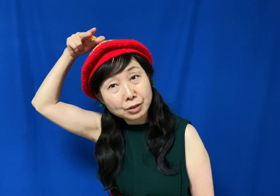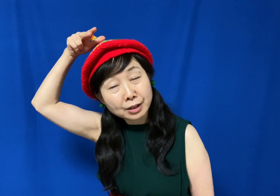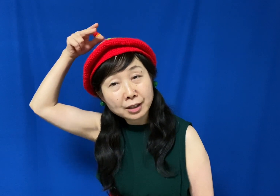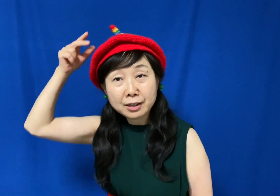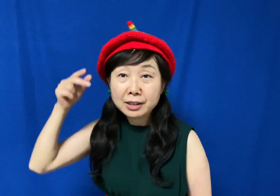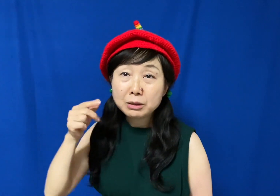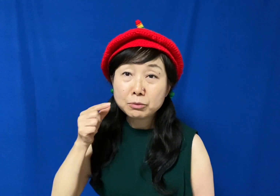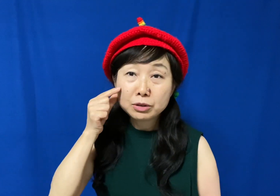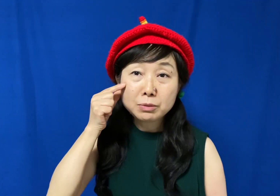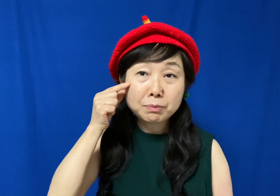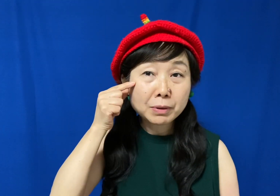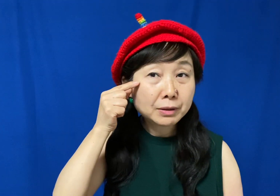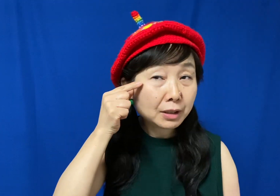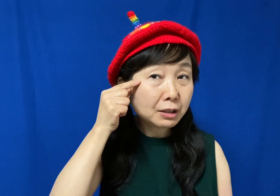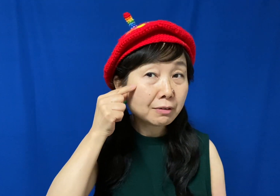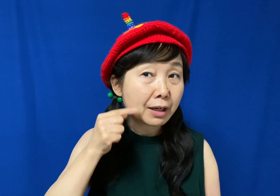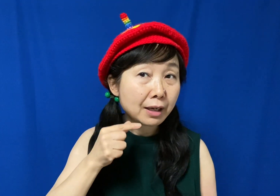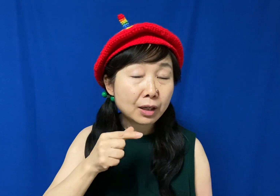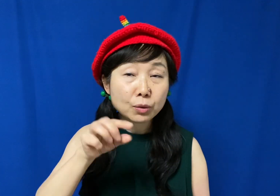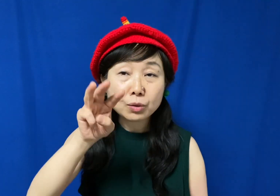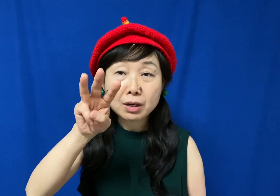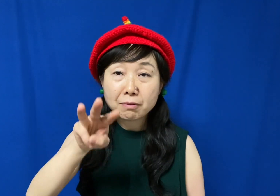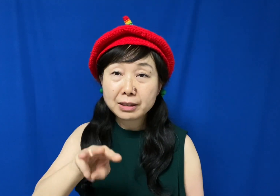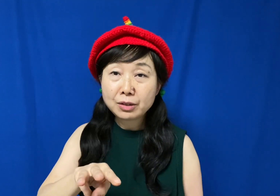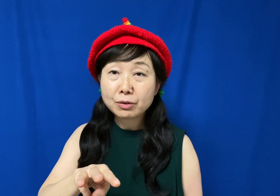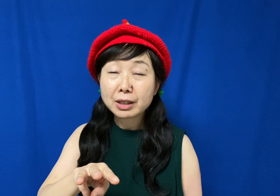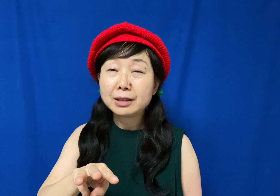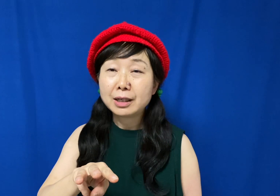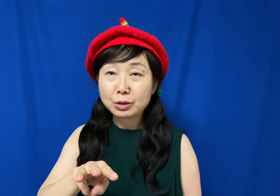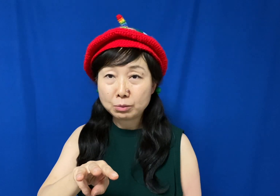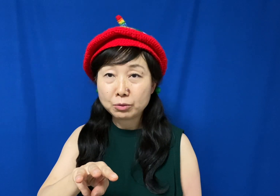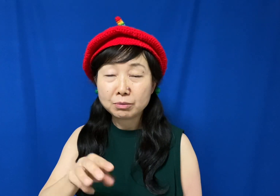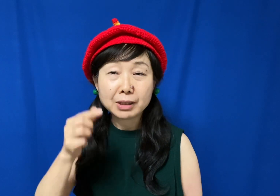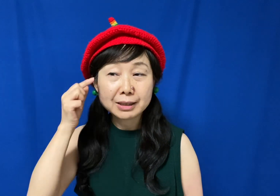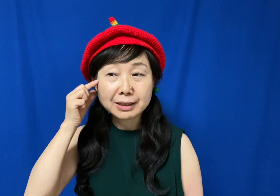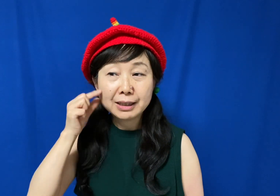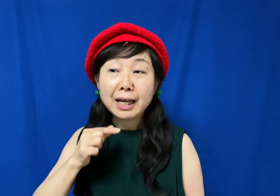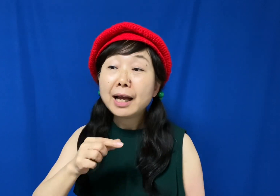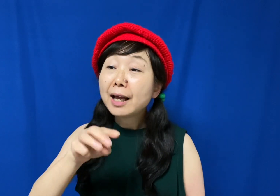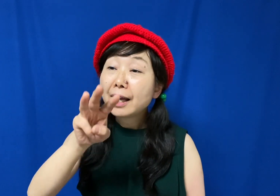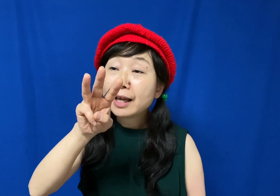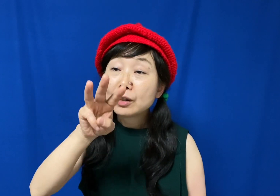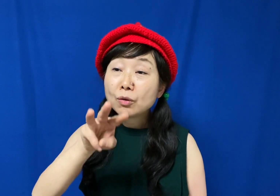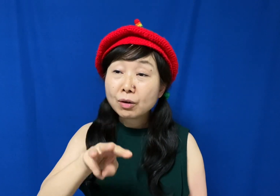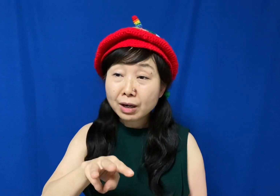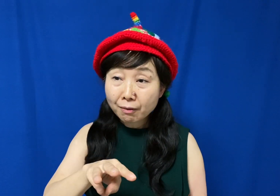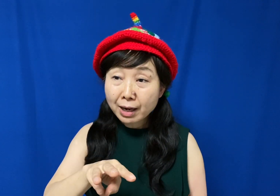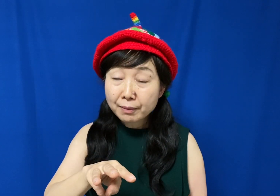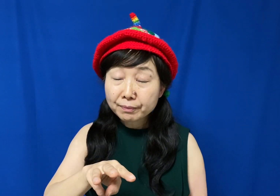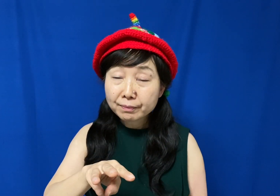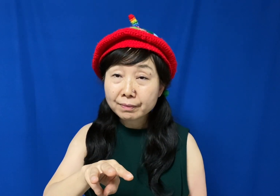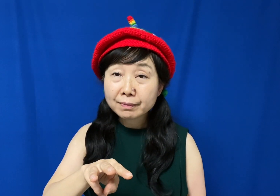な、一般的には江戸川でよかったかと思います。江戸川